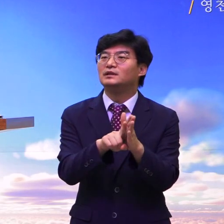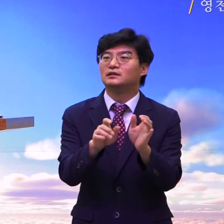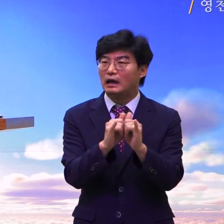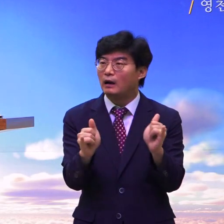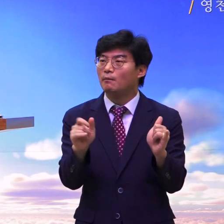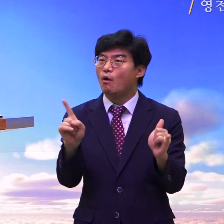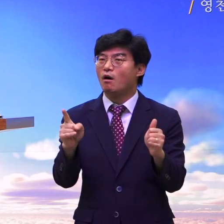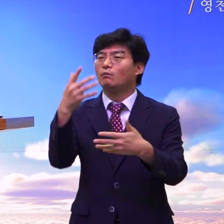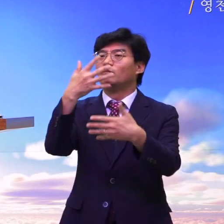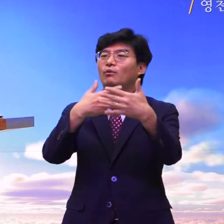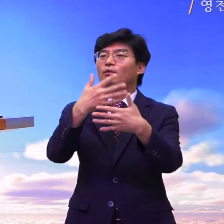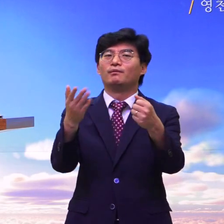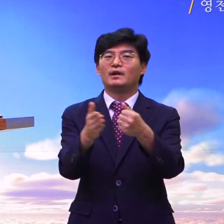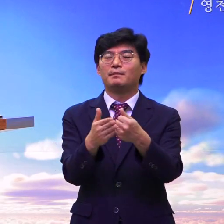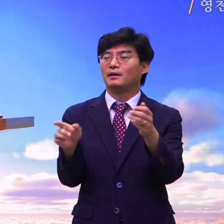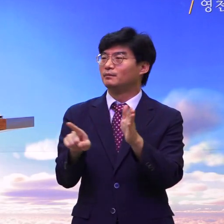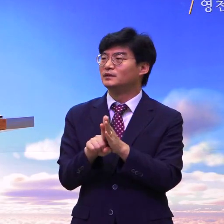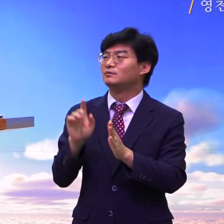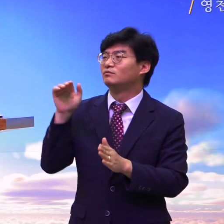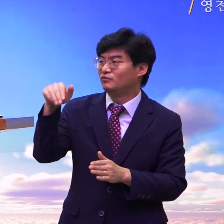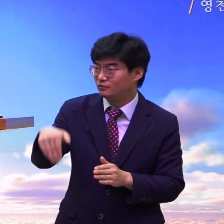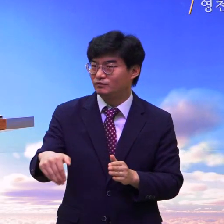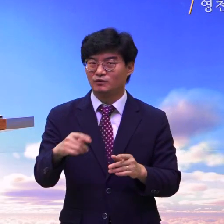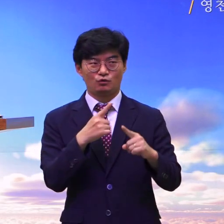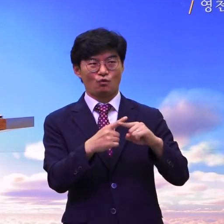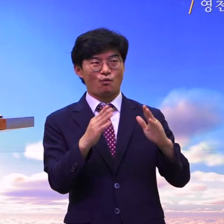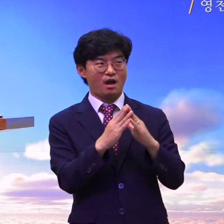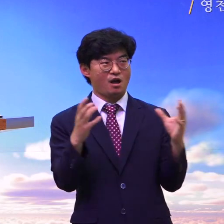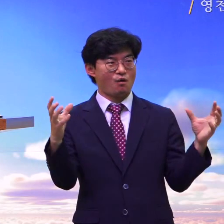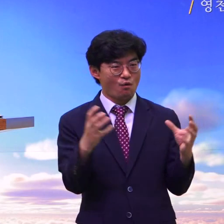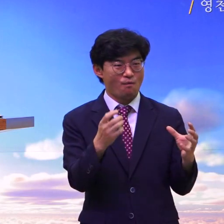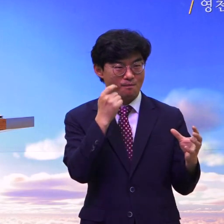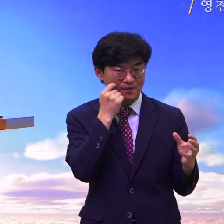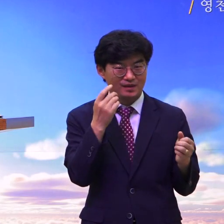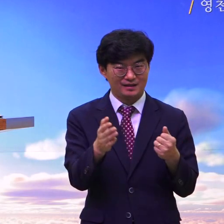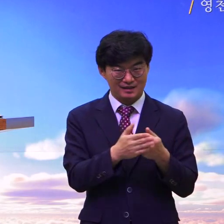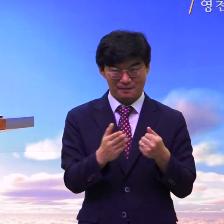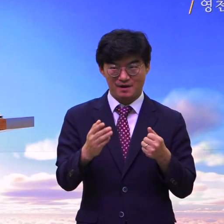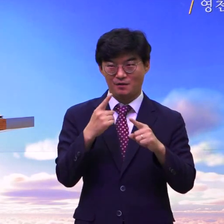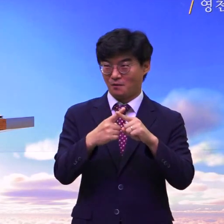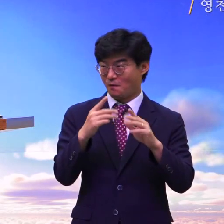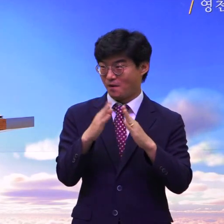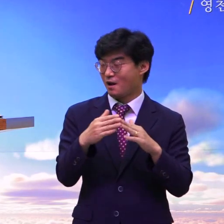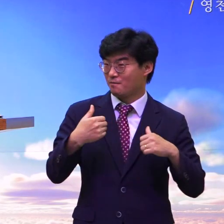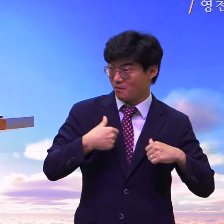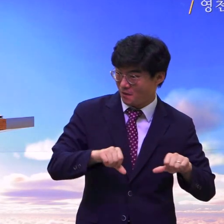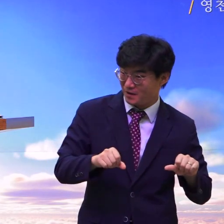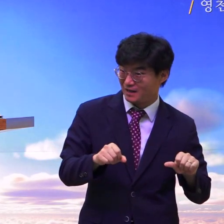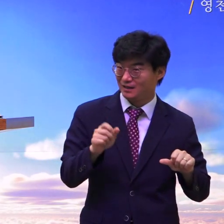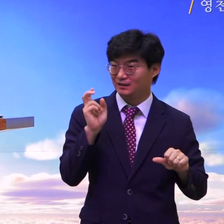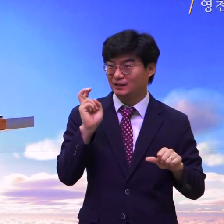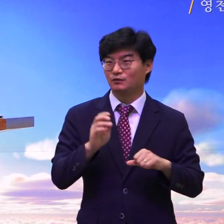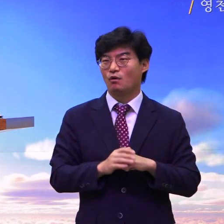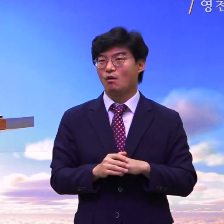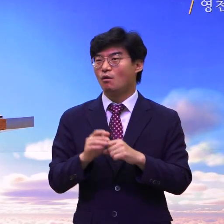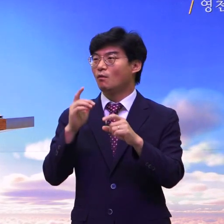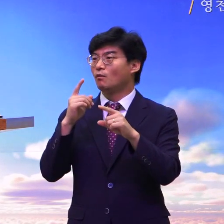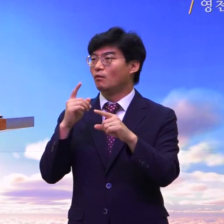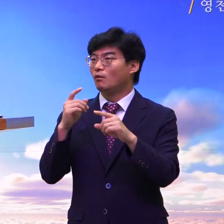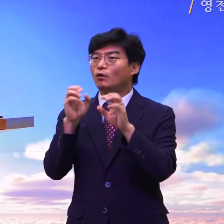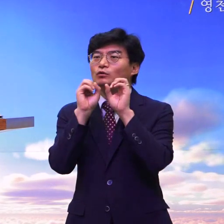떨어지고 비대면이기 때문에 온전하게 예배할 수 없지 않을까. 비대면이기 때문에 이제 전도할 수